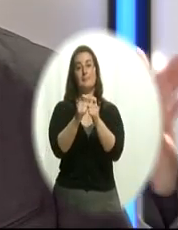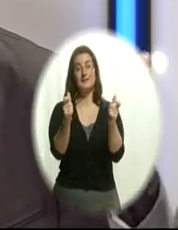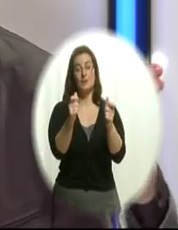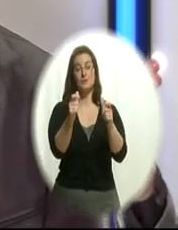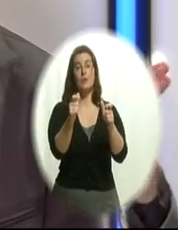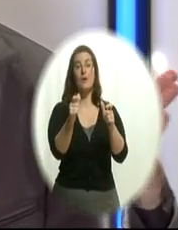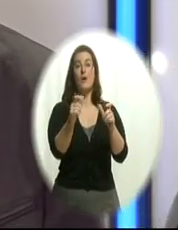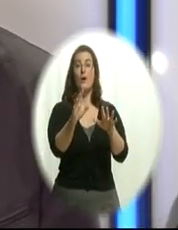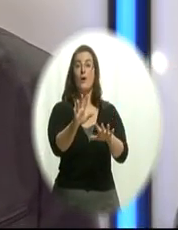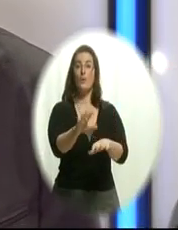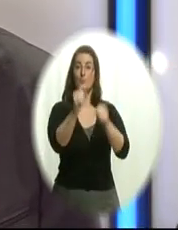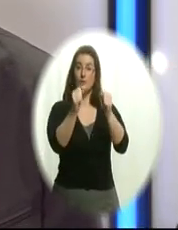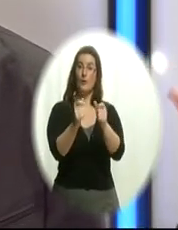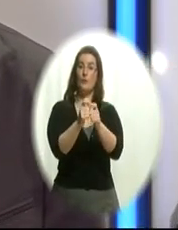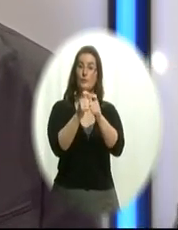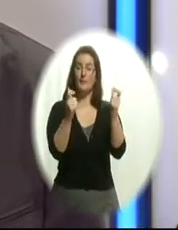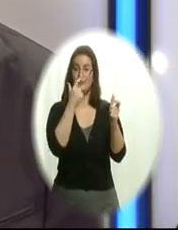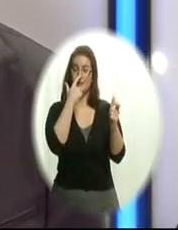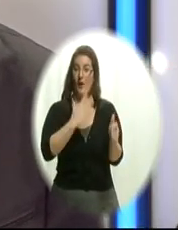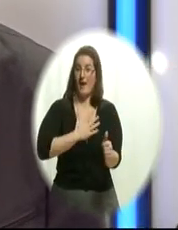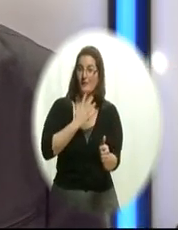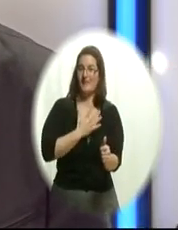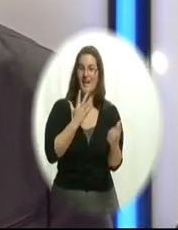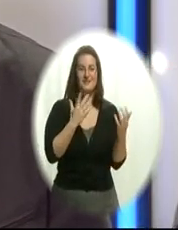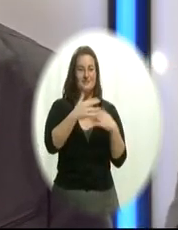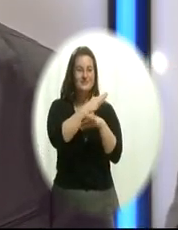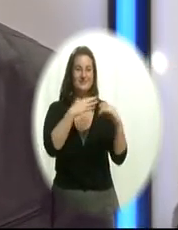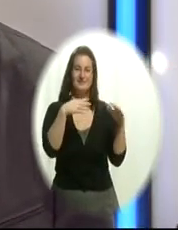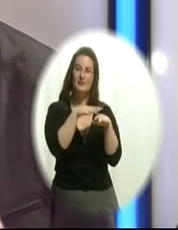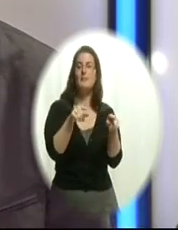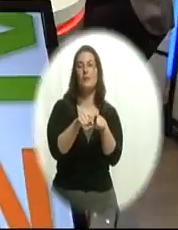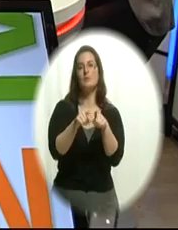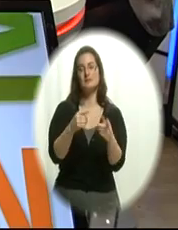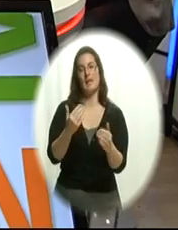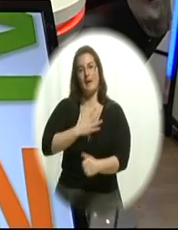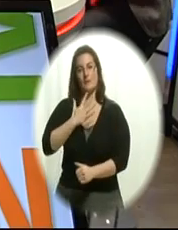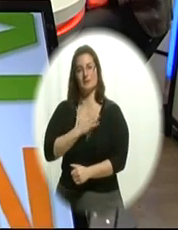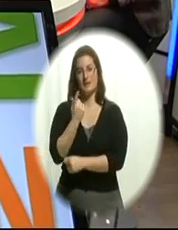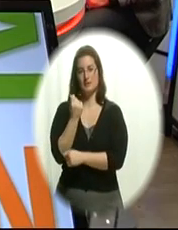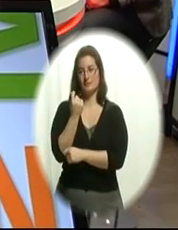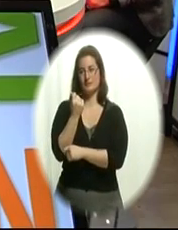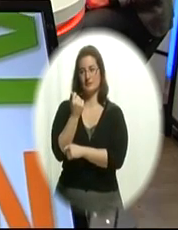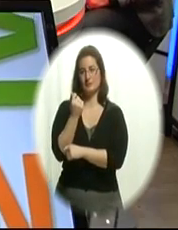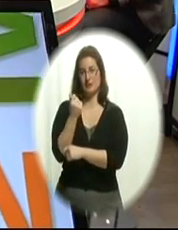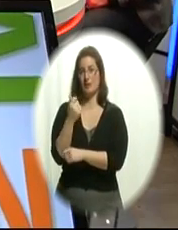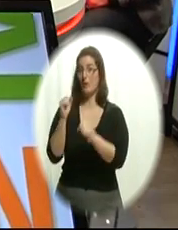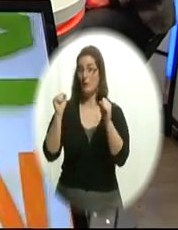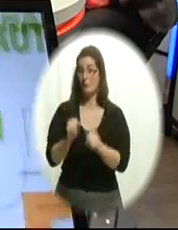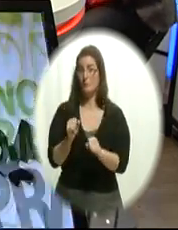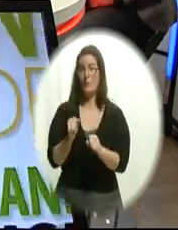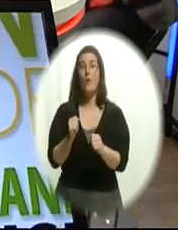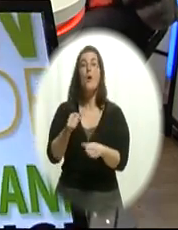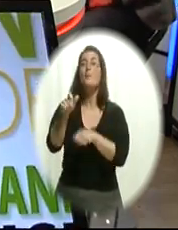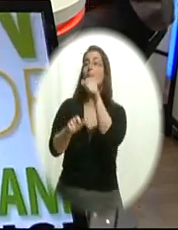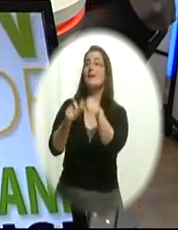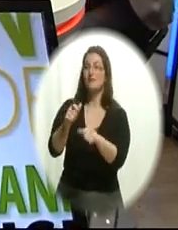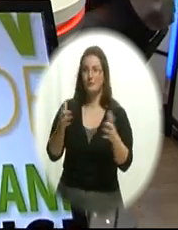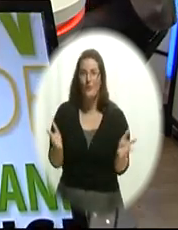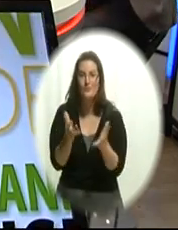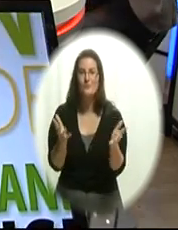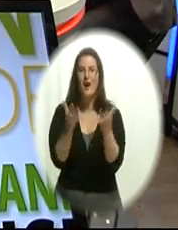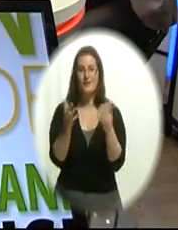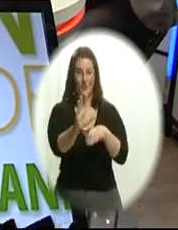de handicap. Il y a aussi un avantage financier. Alors, c'est peut-être moins louable a priori, mais c'est aussi un avantage concret qui peut encourager des employeurs à se